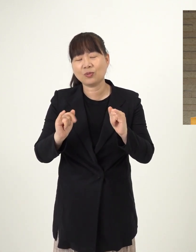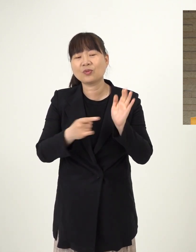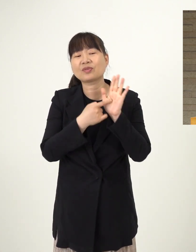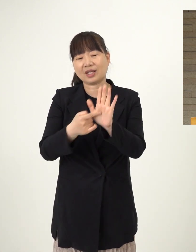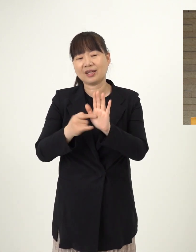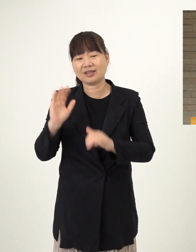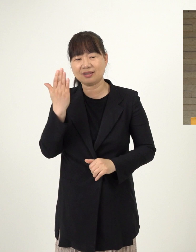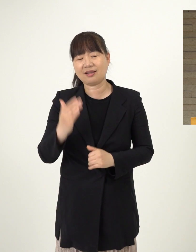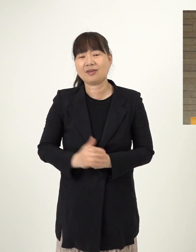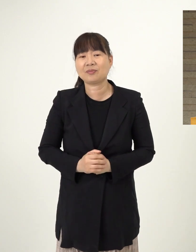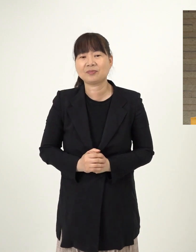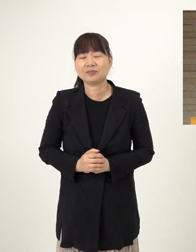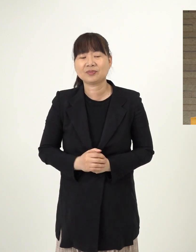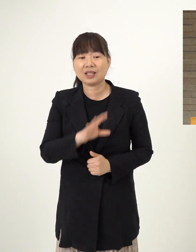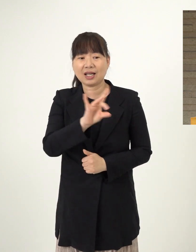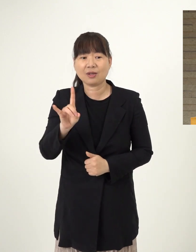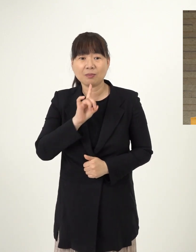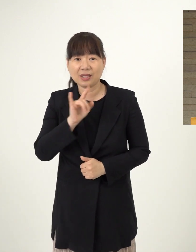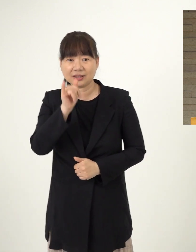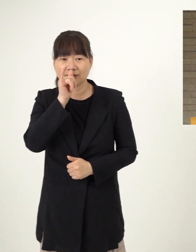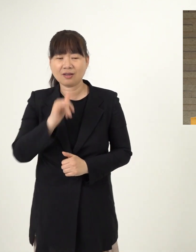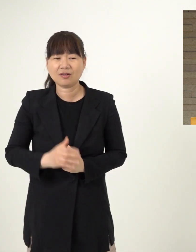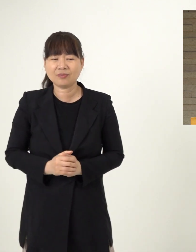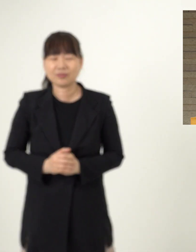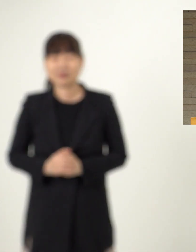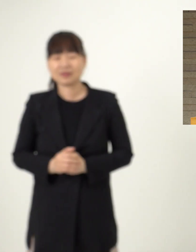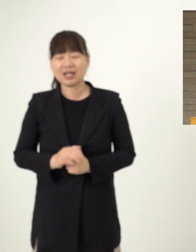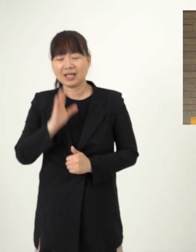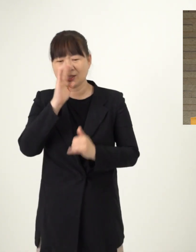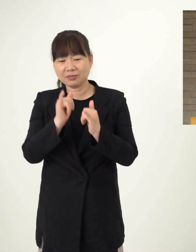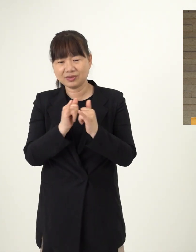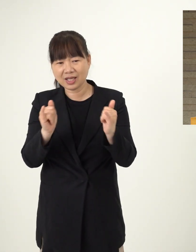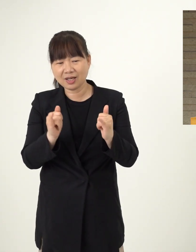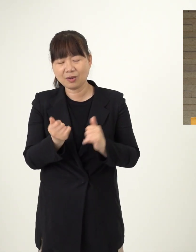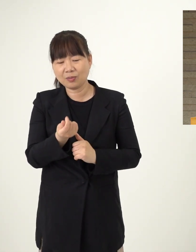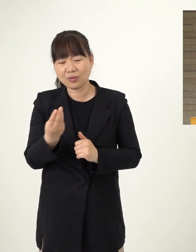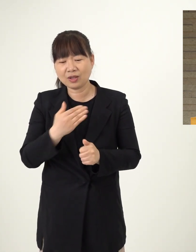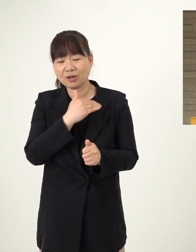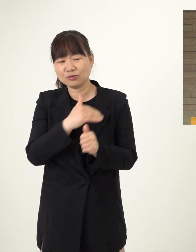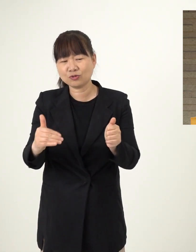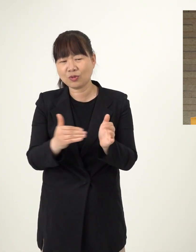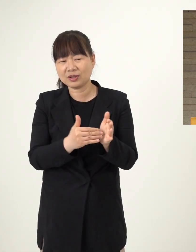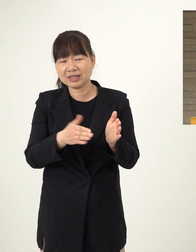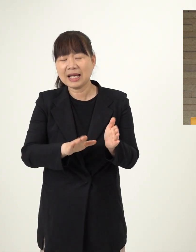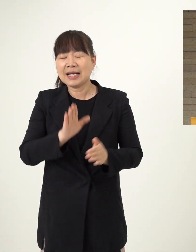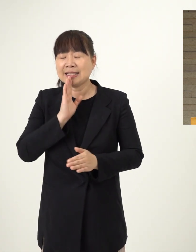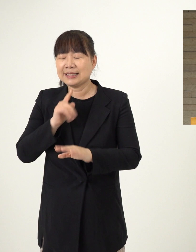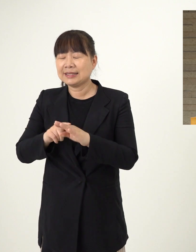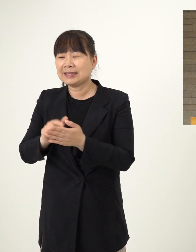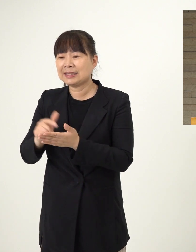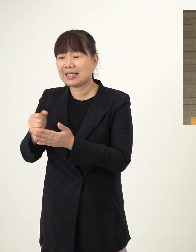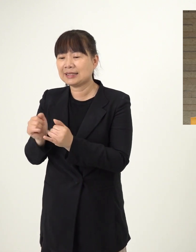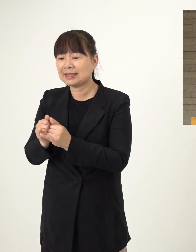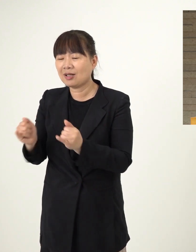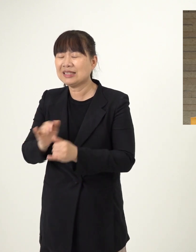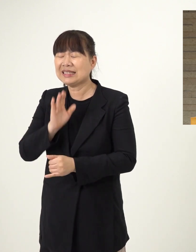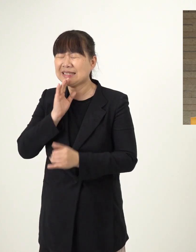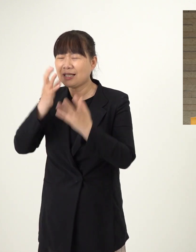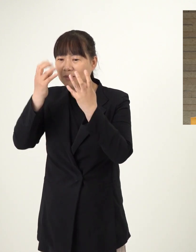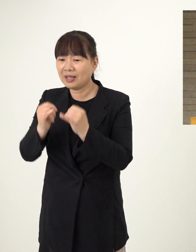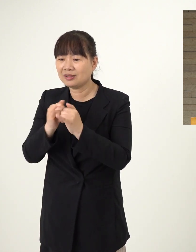제가 그런 말씀을 가끔 드렸죠. 그냥 나쁜 놈은 몇 놈 죽이는데 진심을 가진 놈은 수만